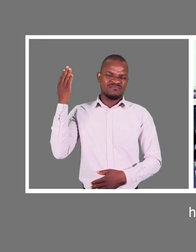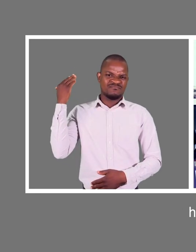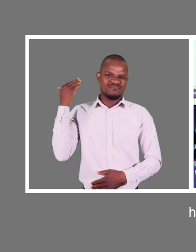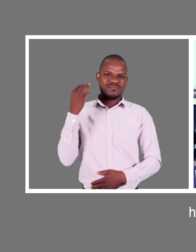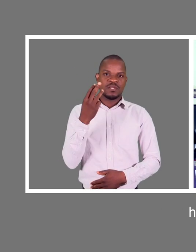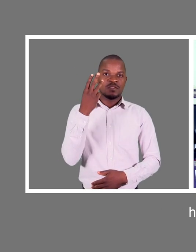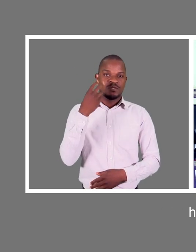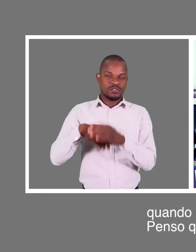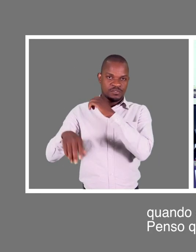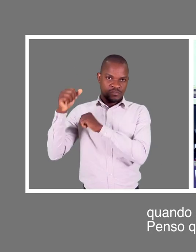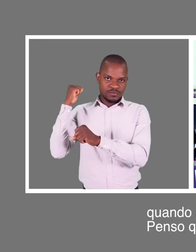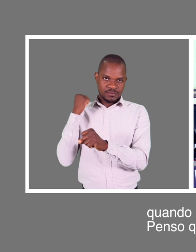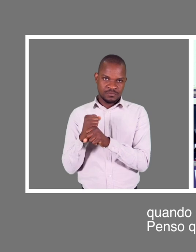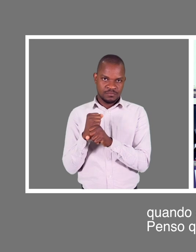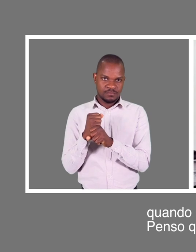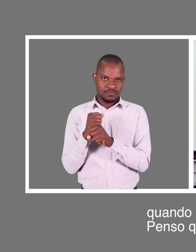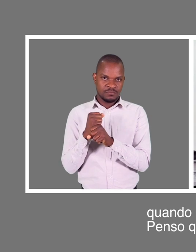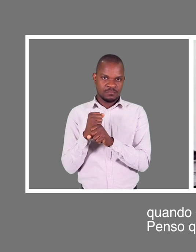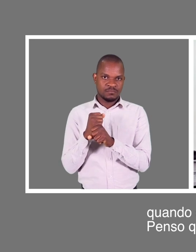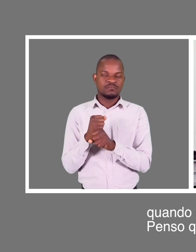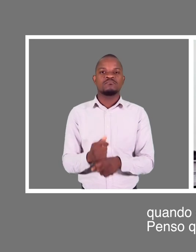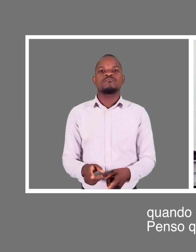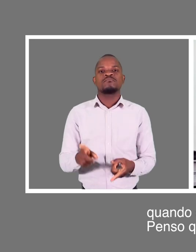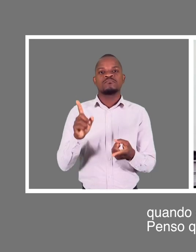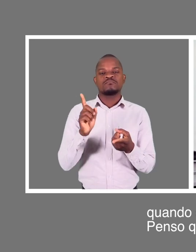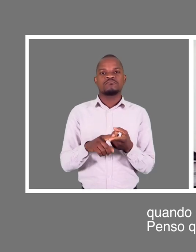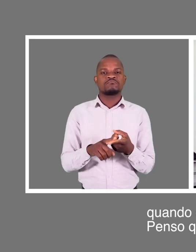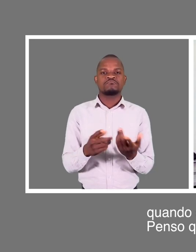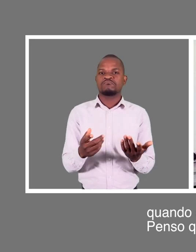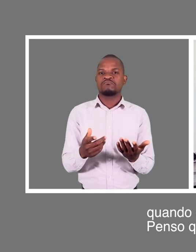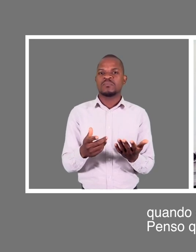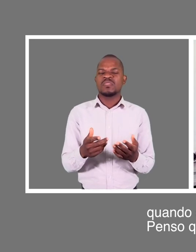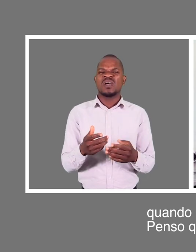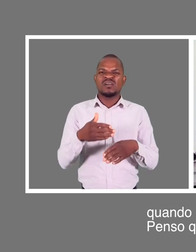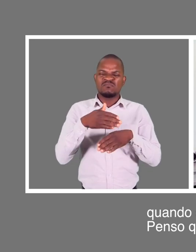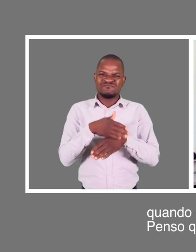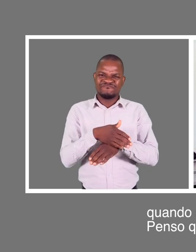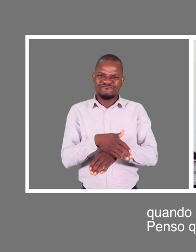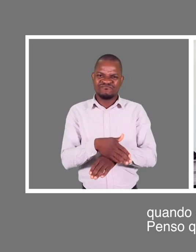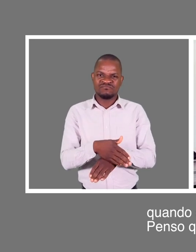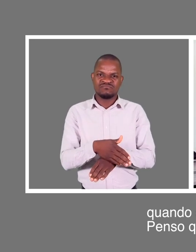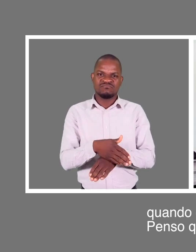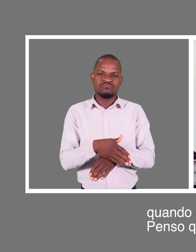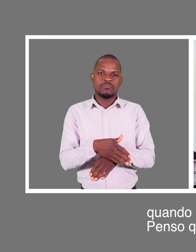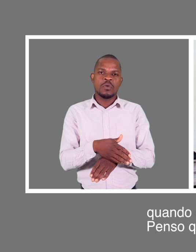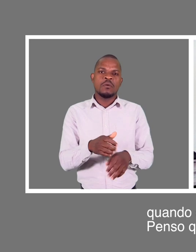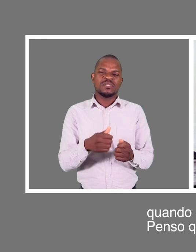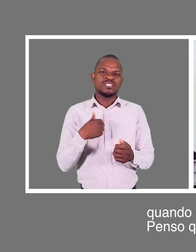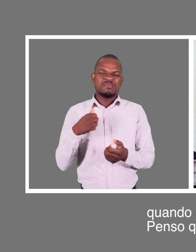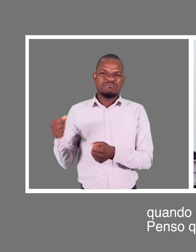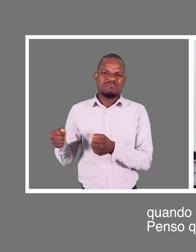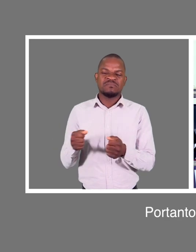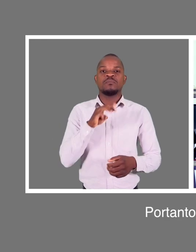três anos atrás, quando ela estava a passar mal, eu acho que foi numa